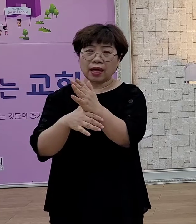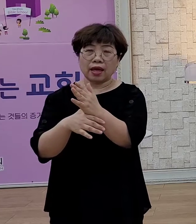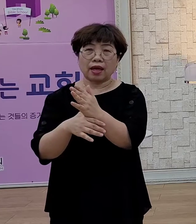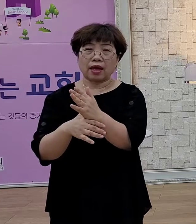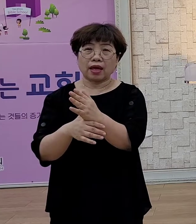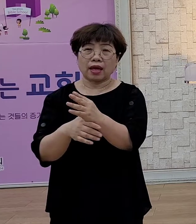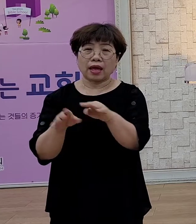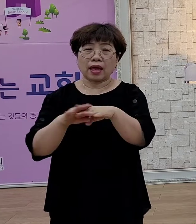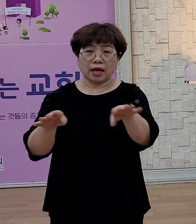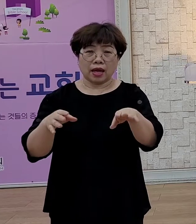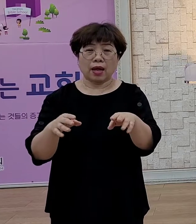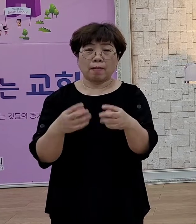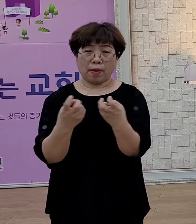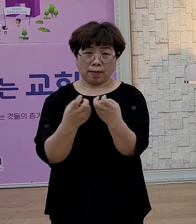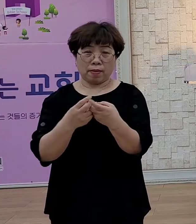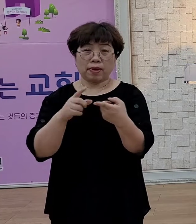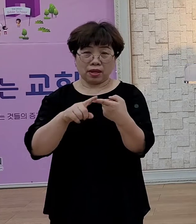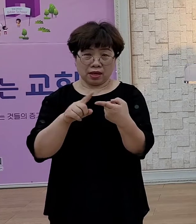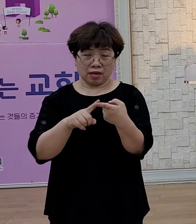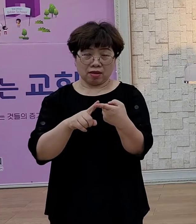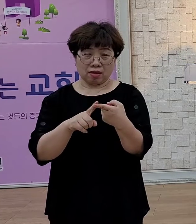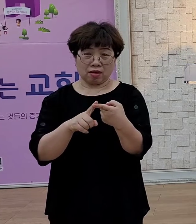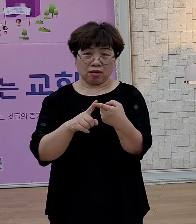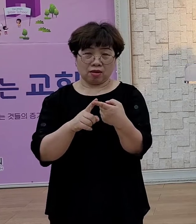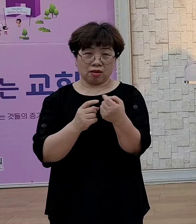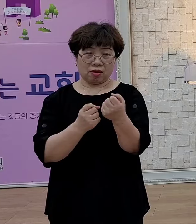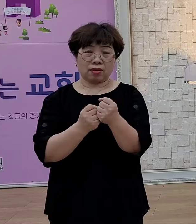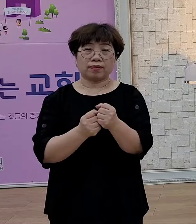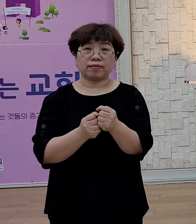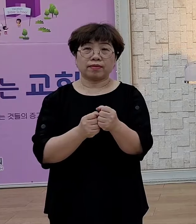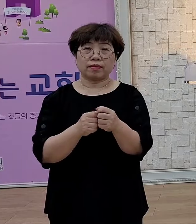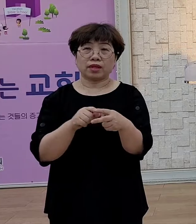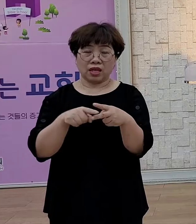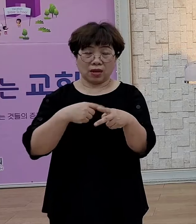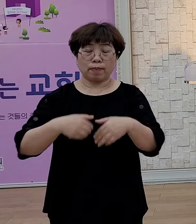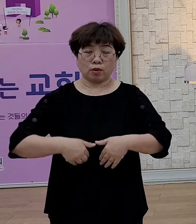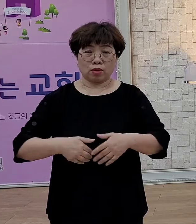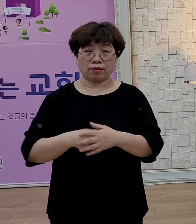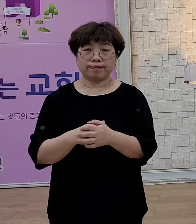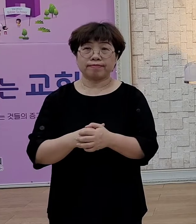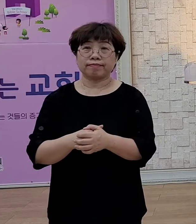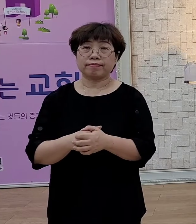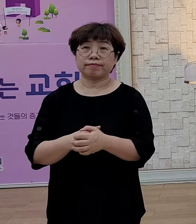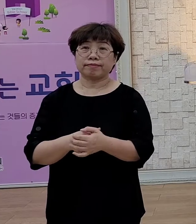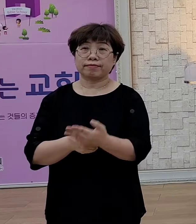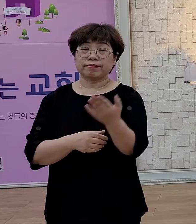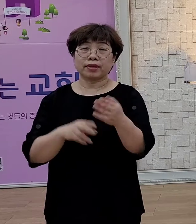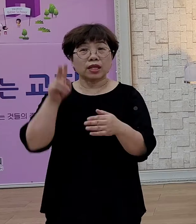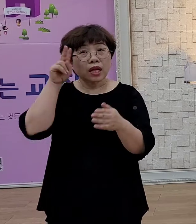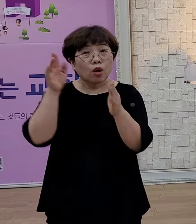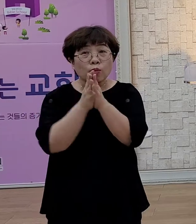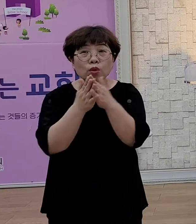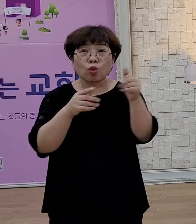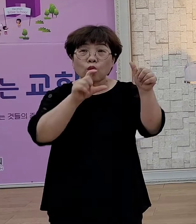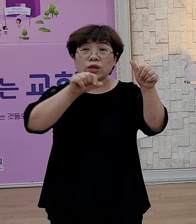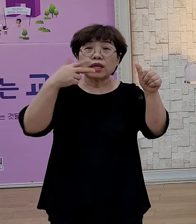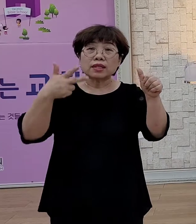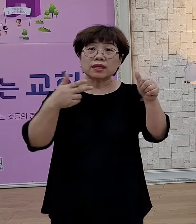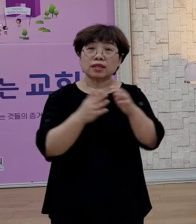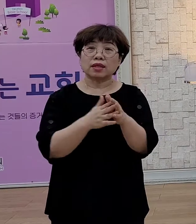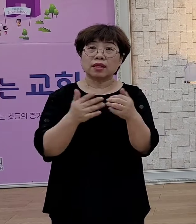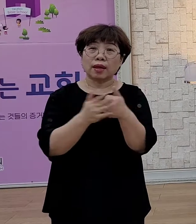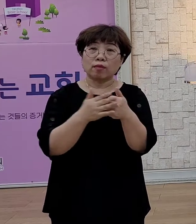이 7절에서 이렇게 말씀합니다. 여러분 7절 앞에 구절 한번 다시 한번 읽어볼까요?